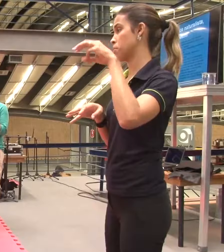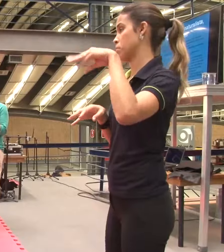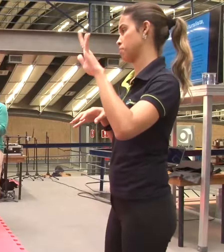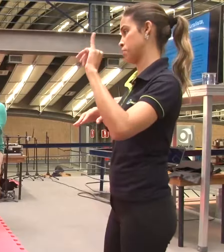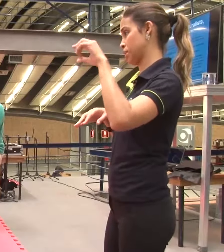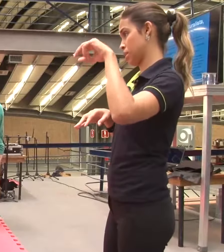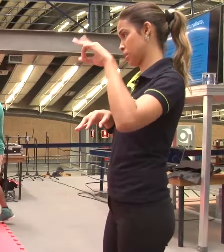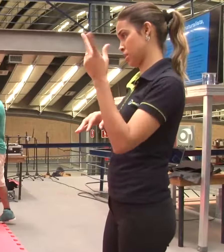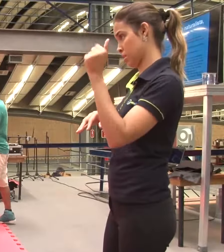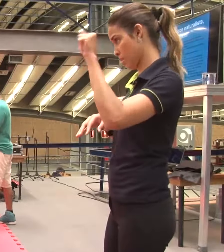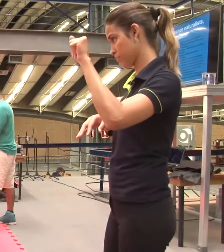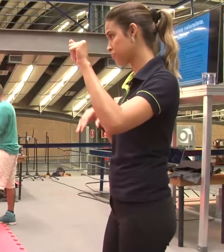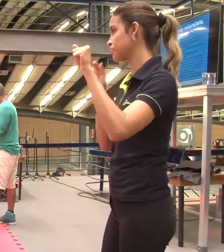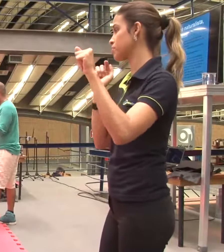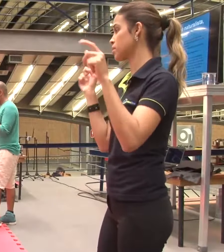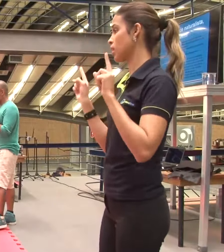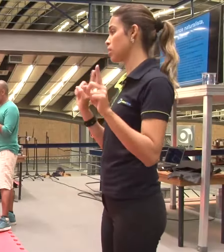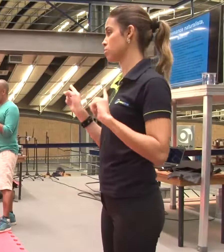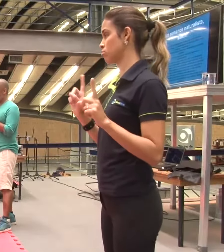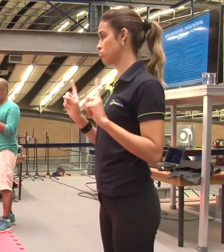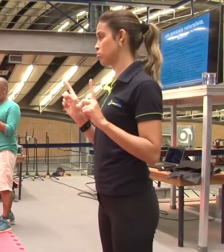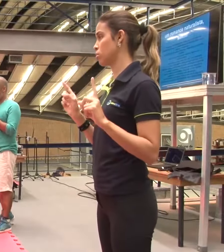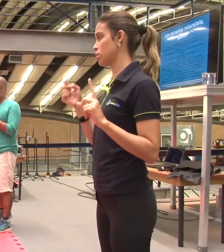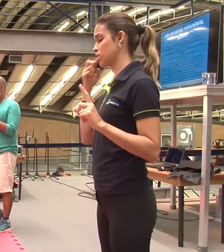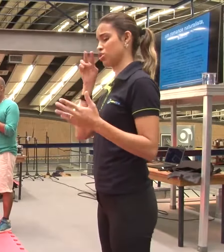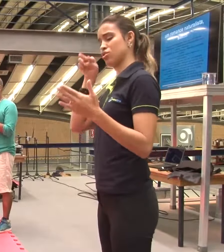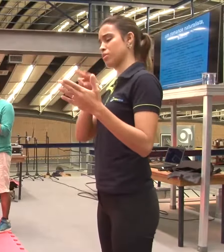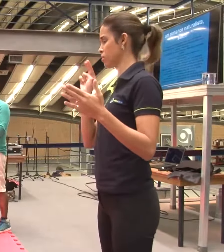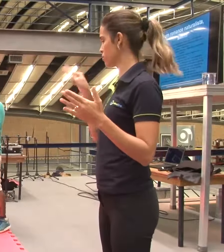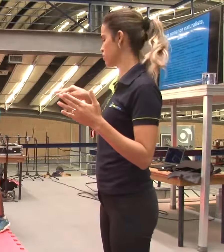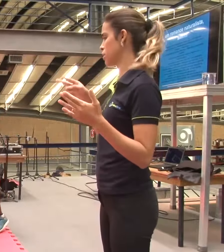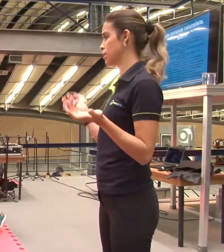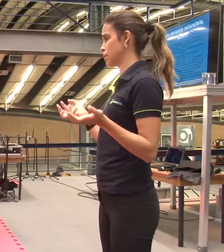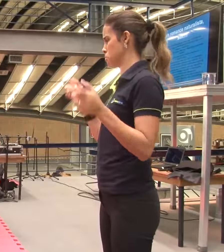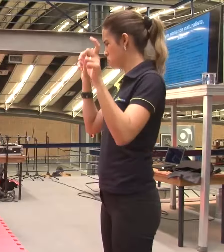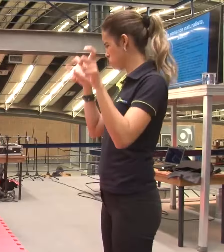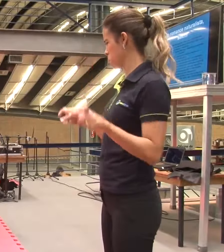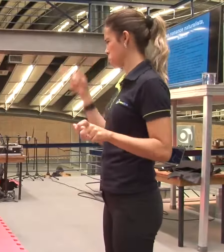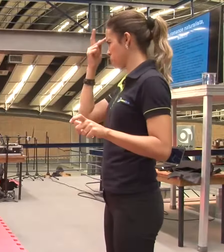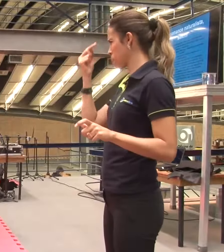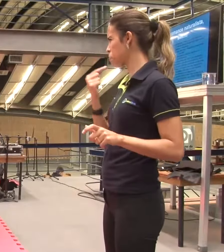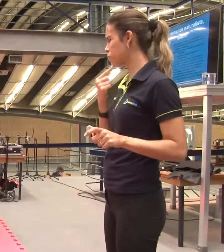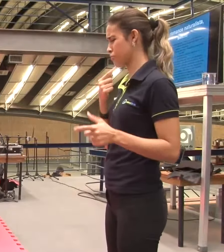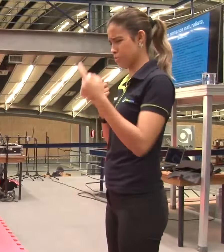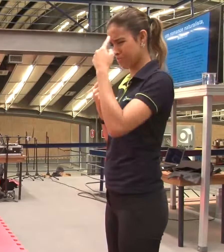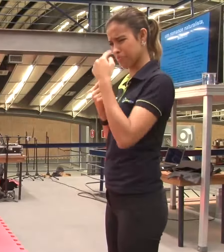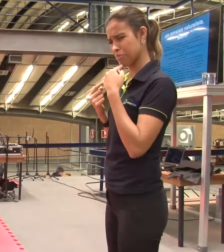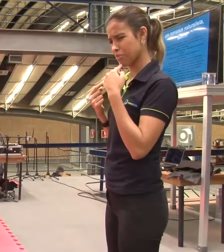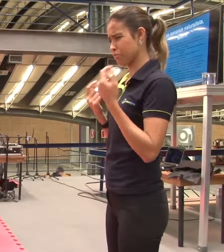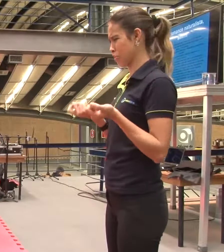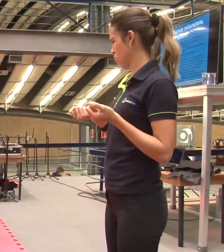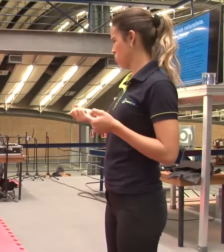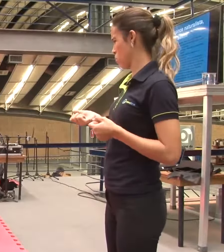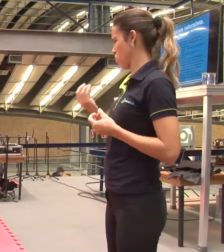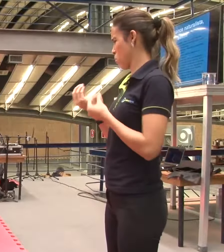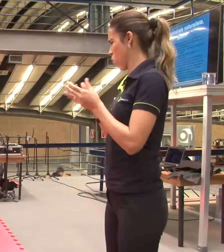gente tem uma tendência de ler os um juízo moral muito forte, né? Pô, se prostitui, a outra fica pobre, vai